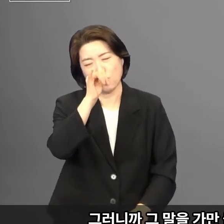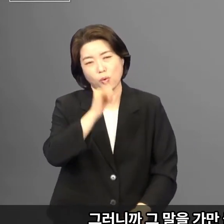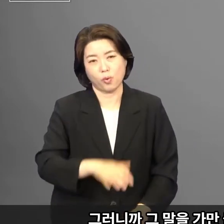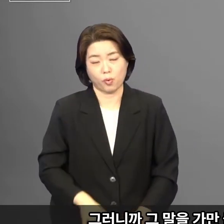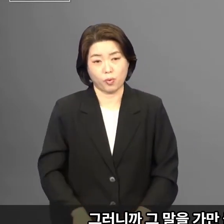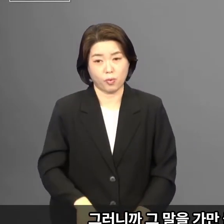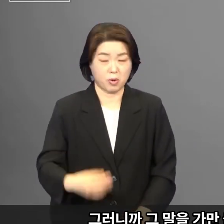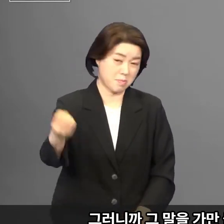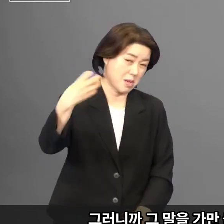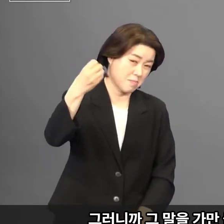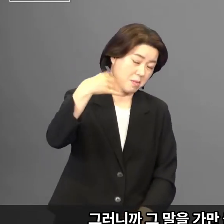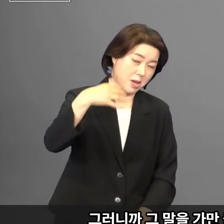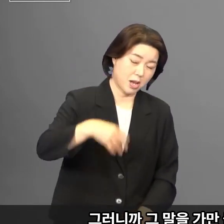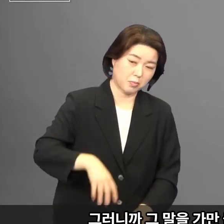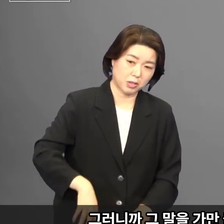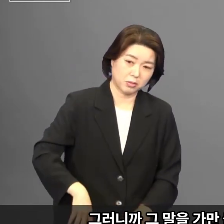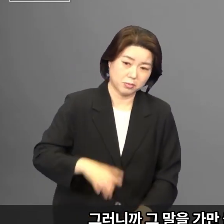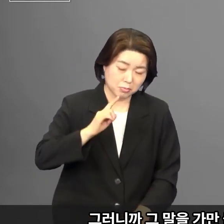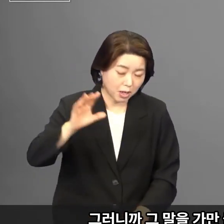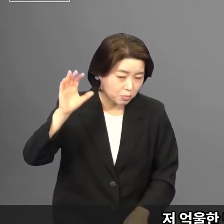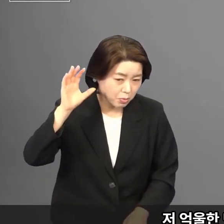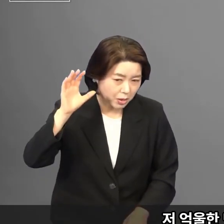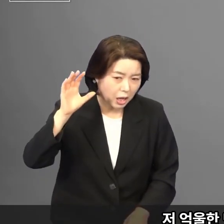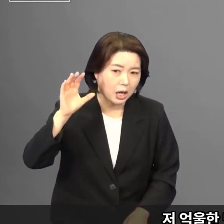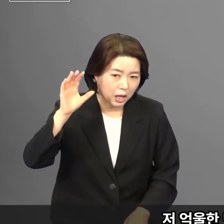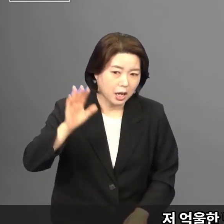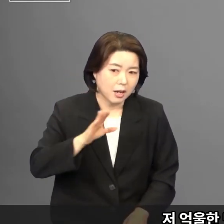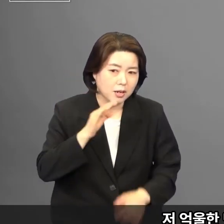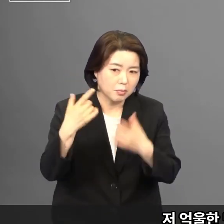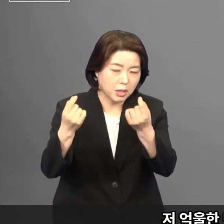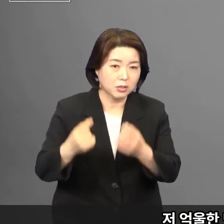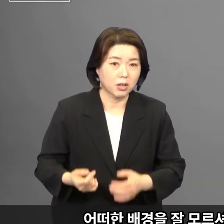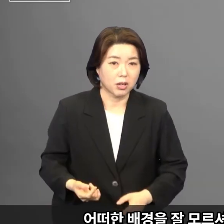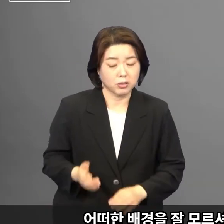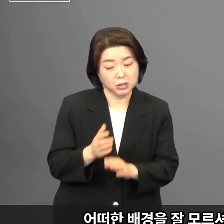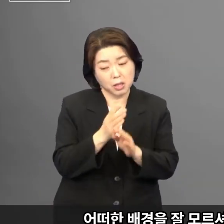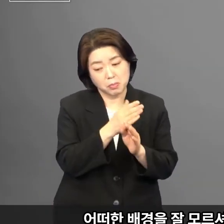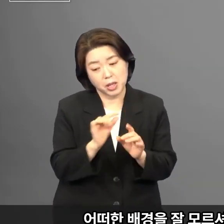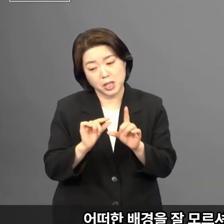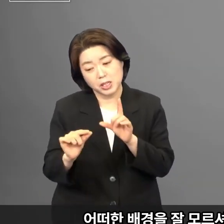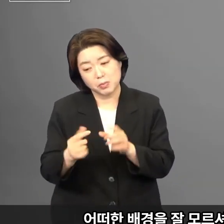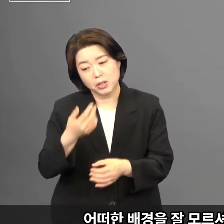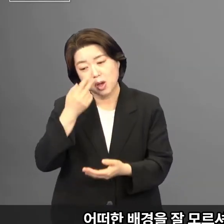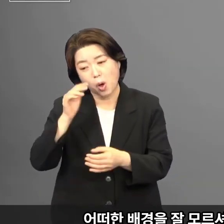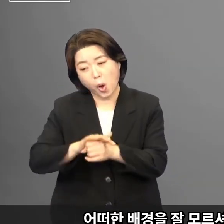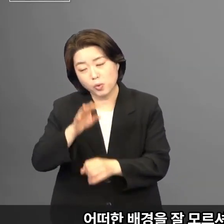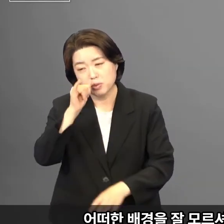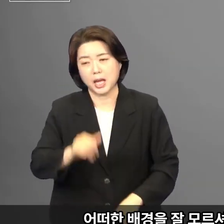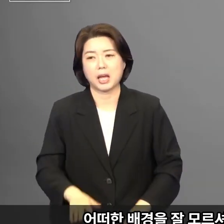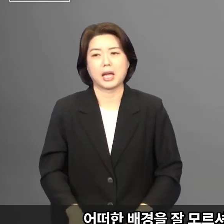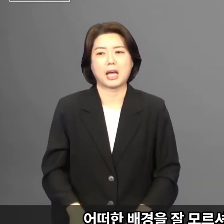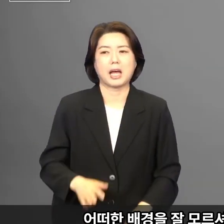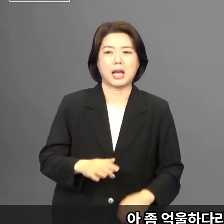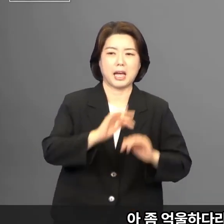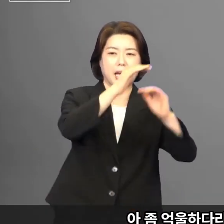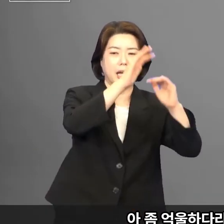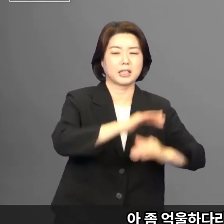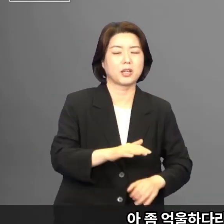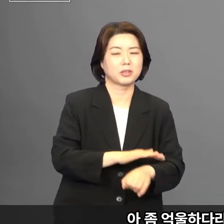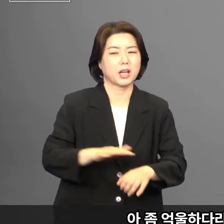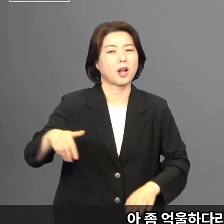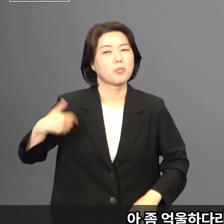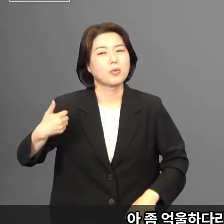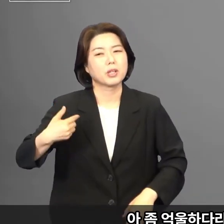가만 들어보면 거의 다 맞는 말인데 저 억울한 면도 있는 거예요. 어떠한 배경을 잘 모르셔서 하시는 얘기도 있기 때문에